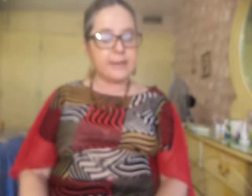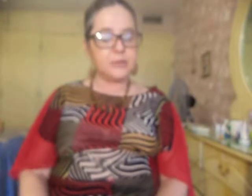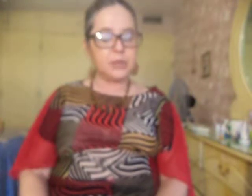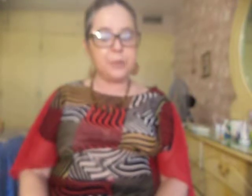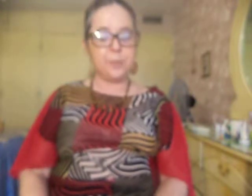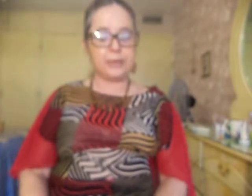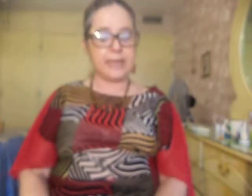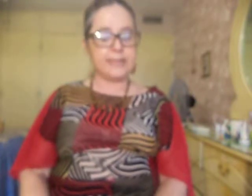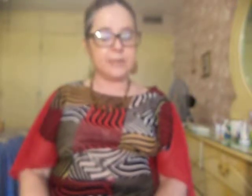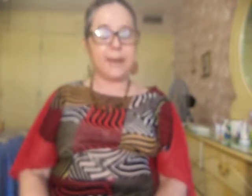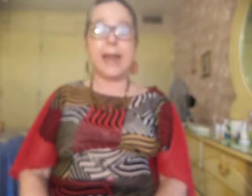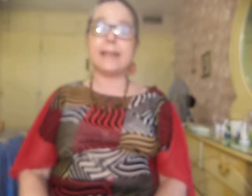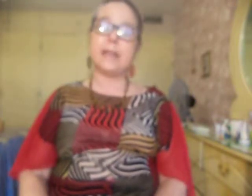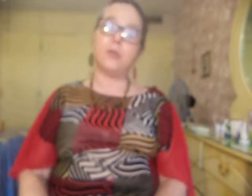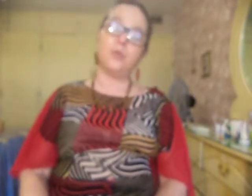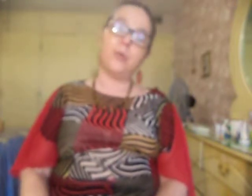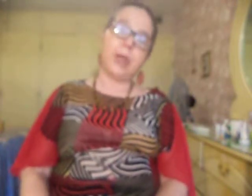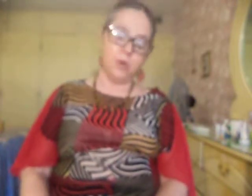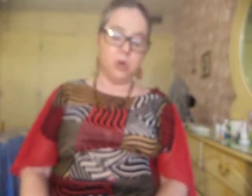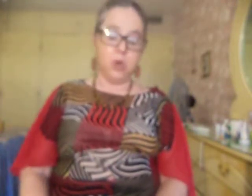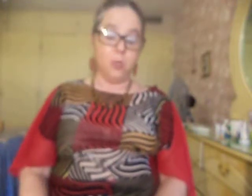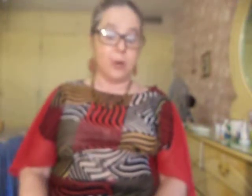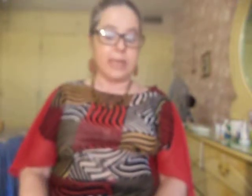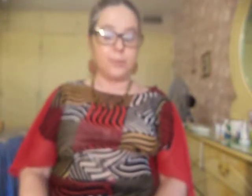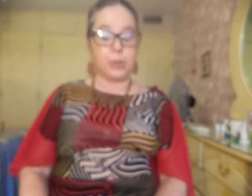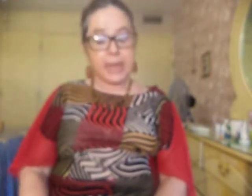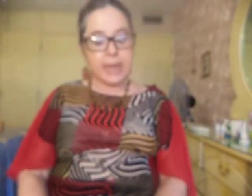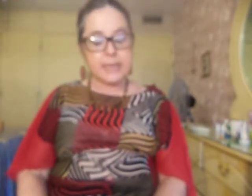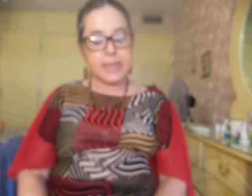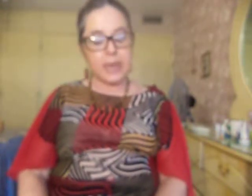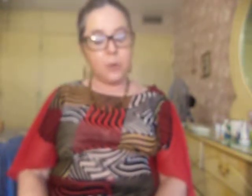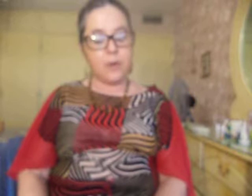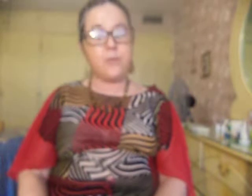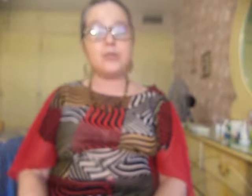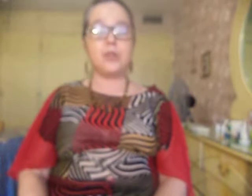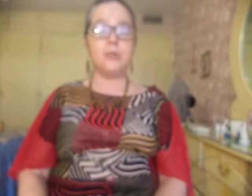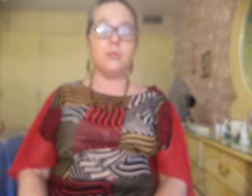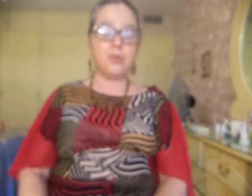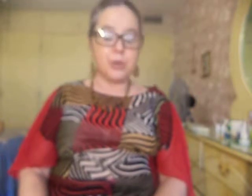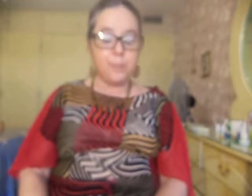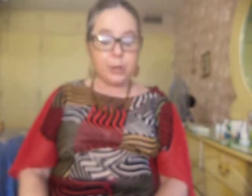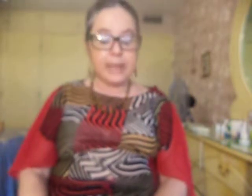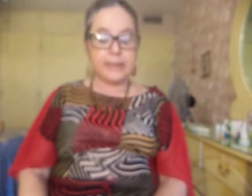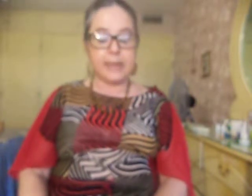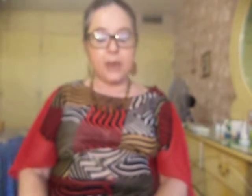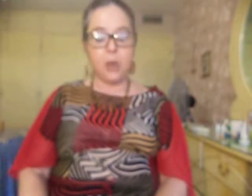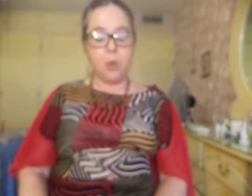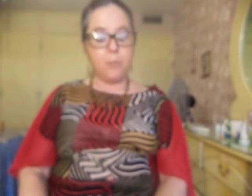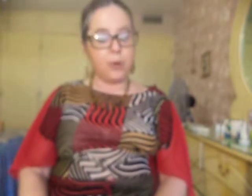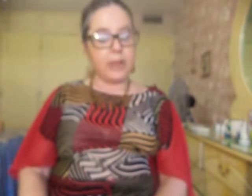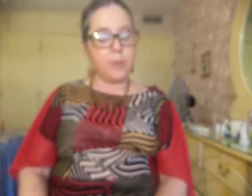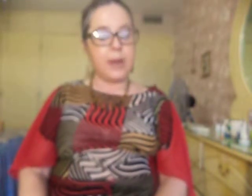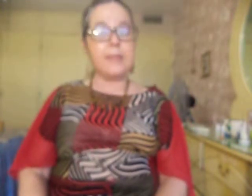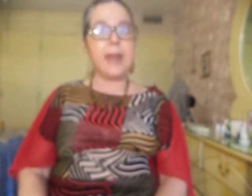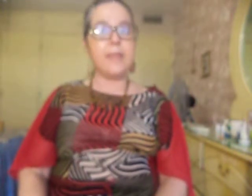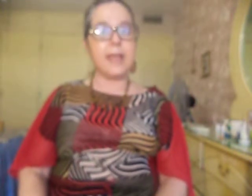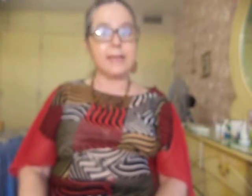son importantes para la salud? Bueno, pues las proteínas tienen una función muy importante porque durante la